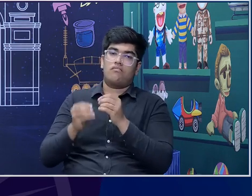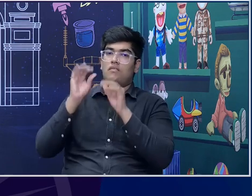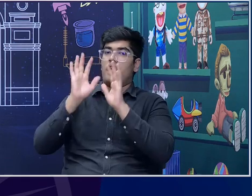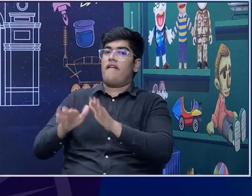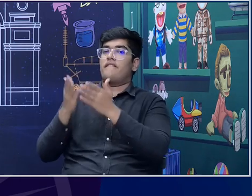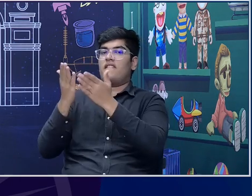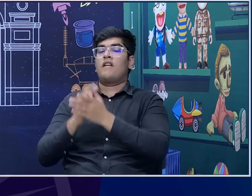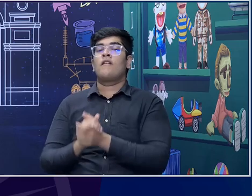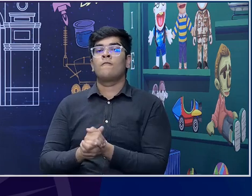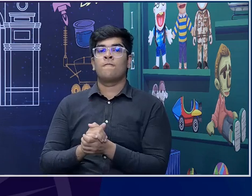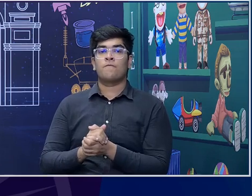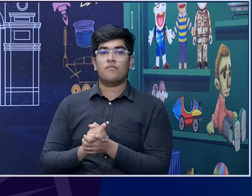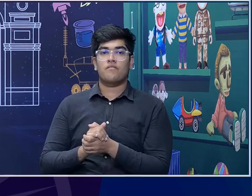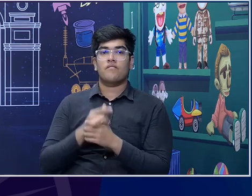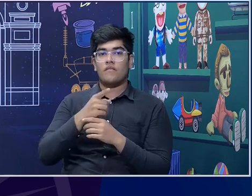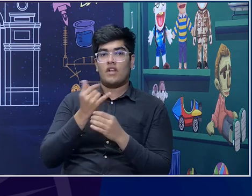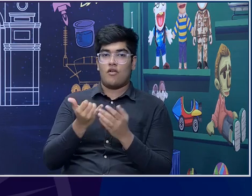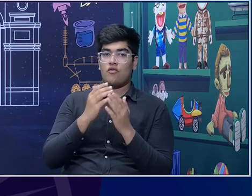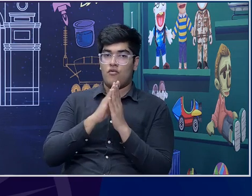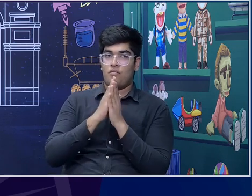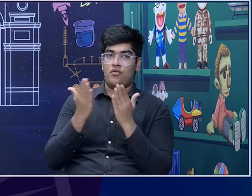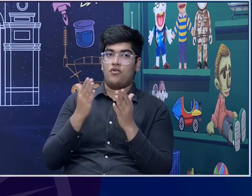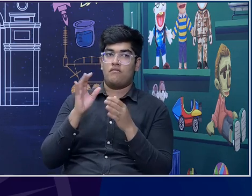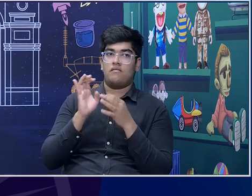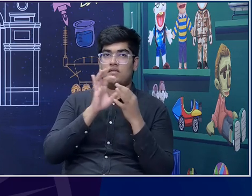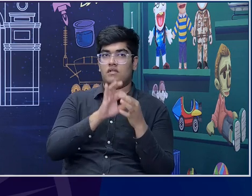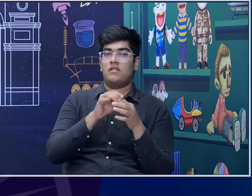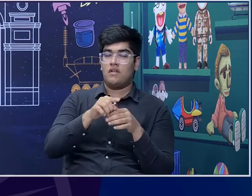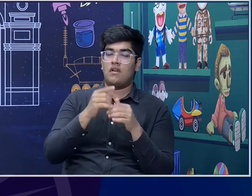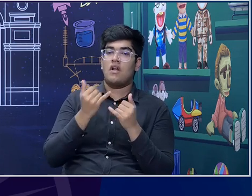ये तो थी जानकारी बुक्स रिलेटेड और हमारा